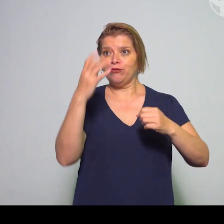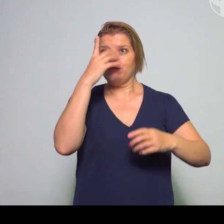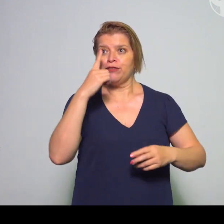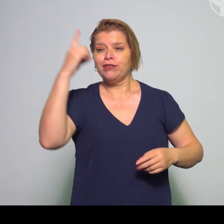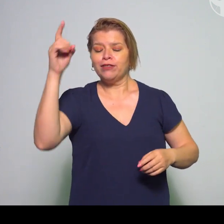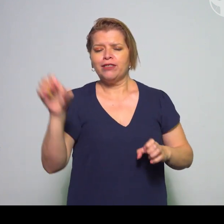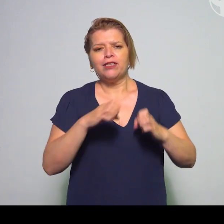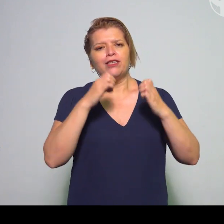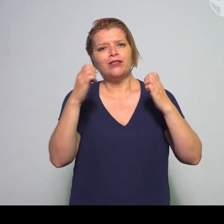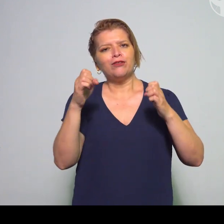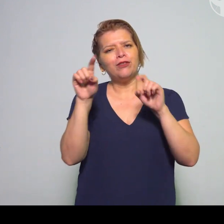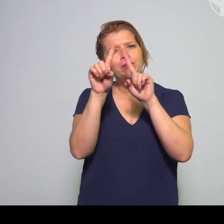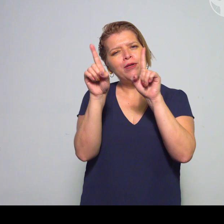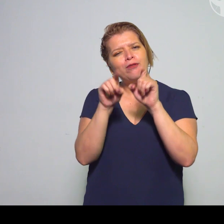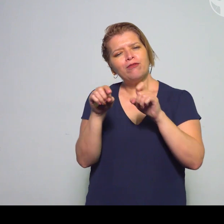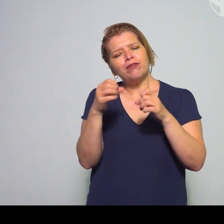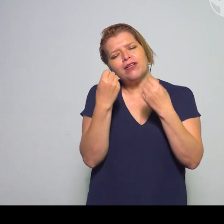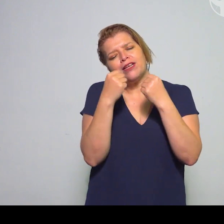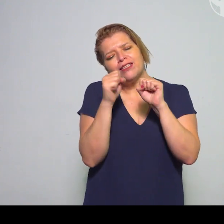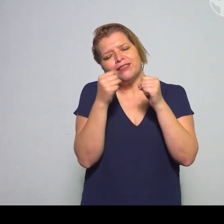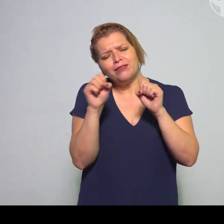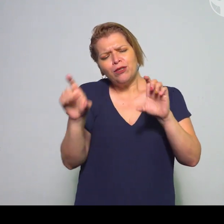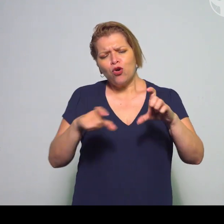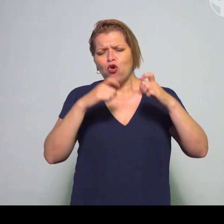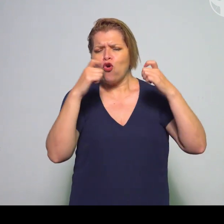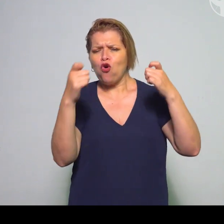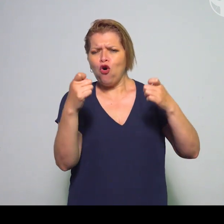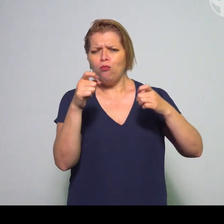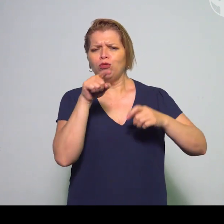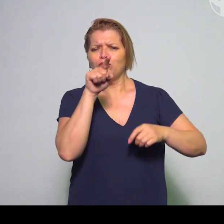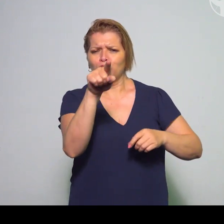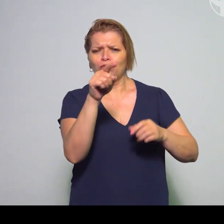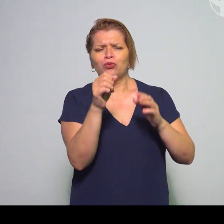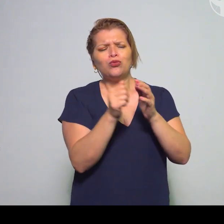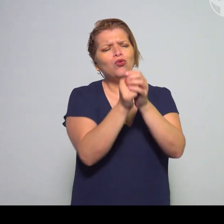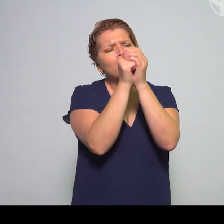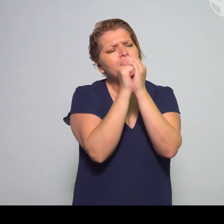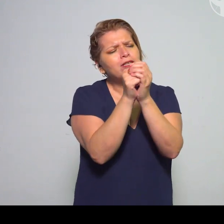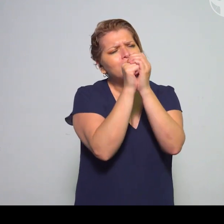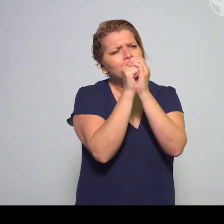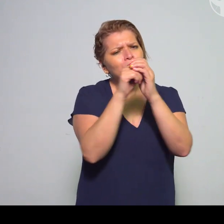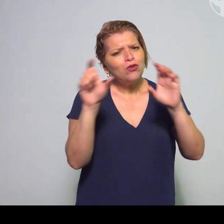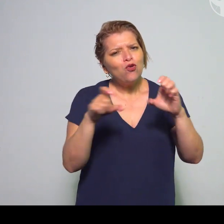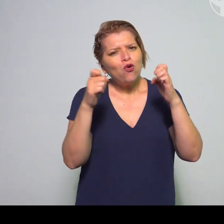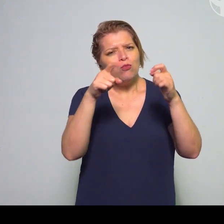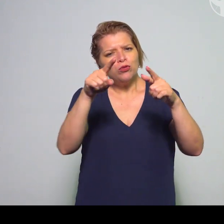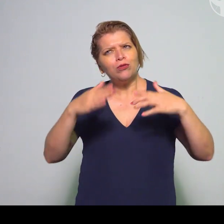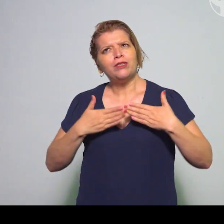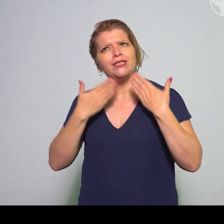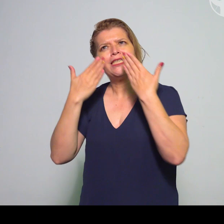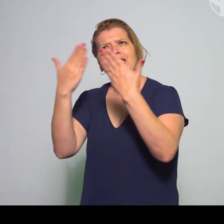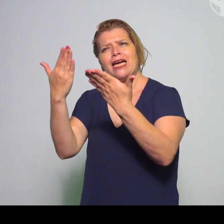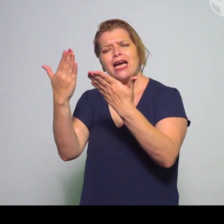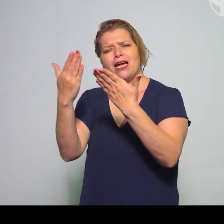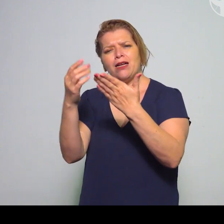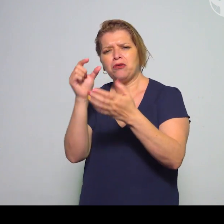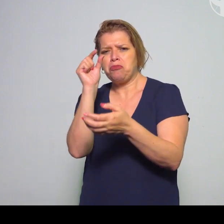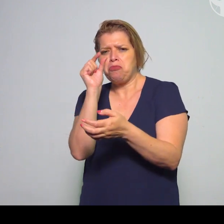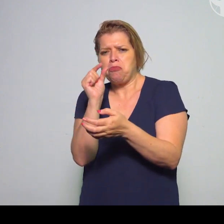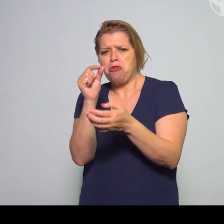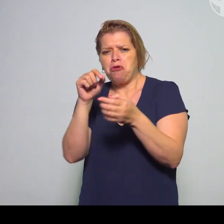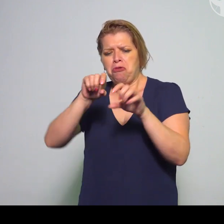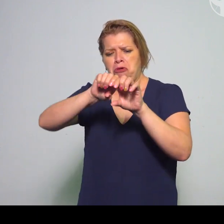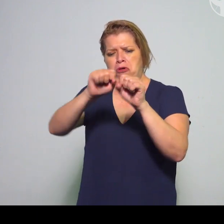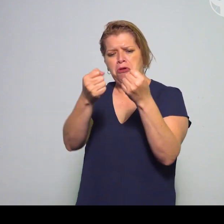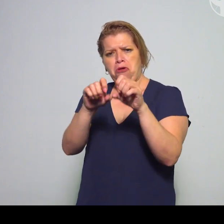la pregunta que Zach Niesel nos hace en ese libro es: ¿cómo están siendo tus oraciones? ¿Cómo estás entregándole los pedazos de